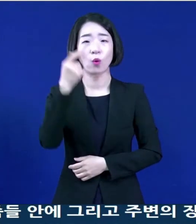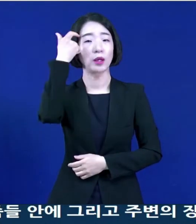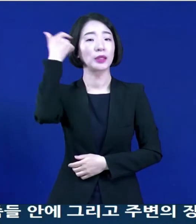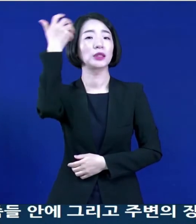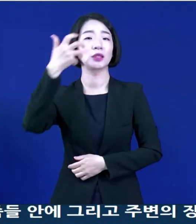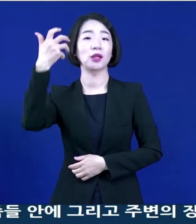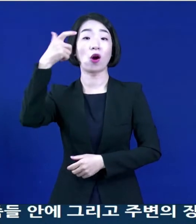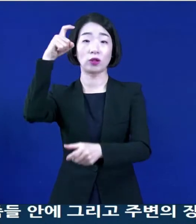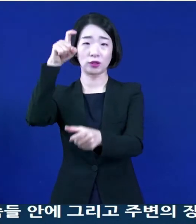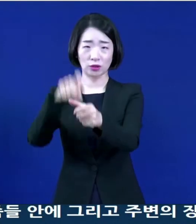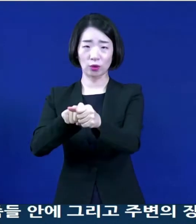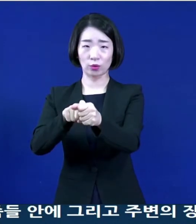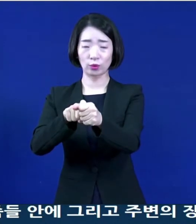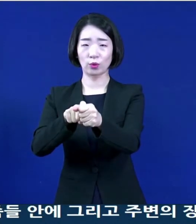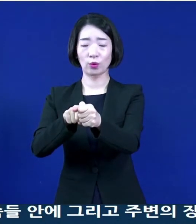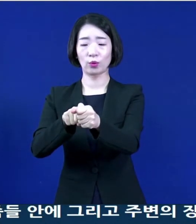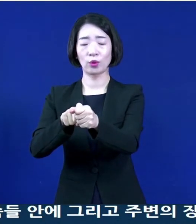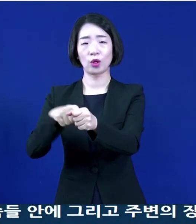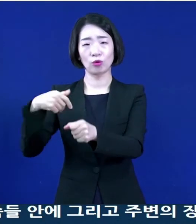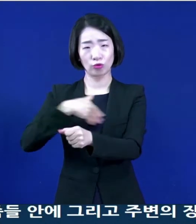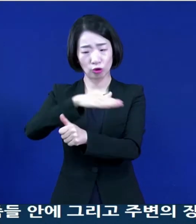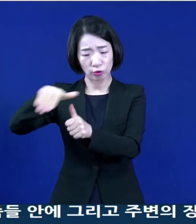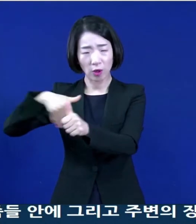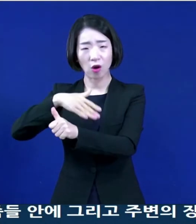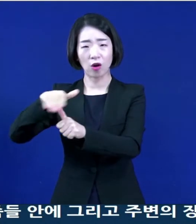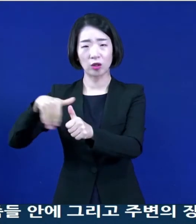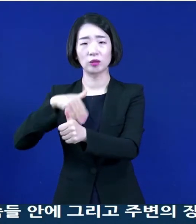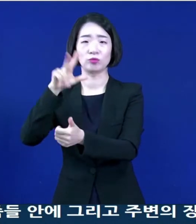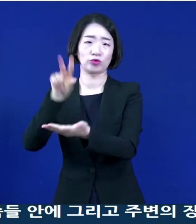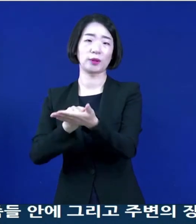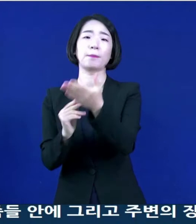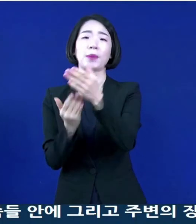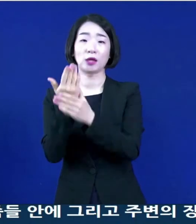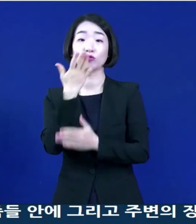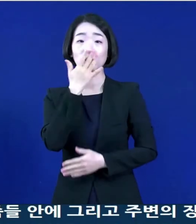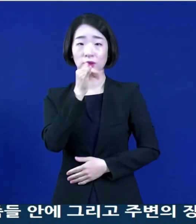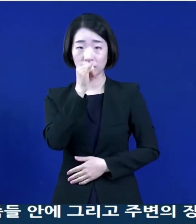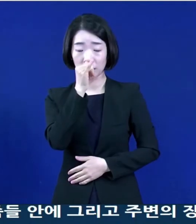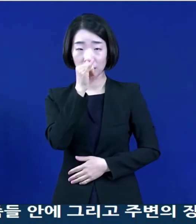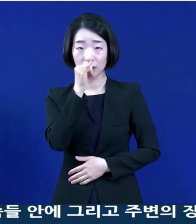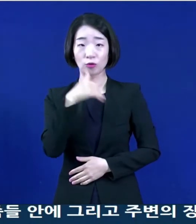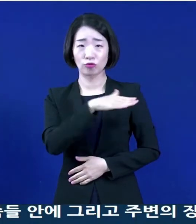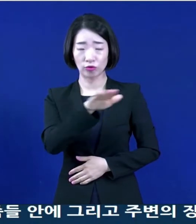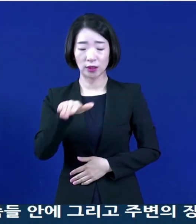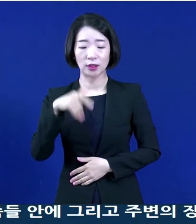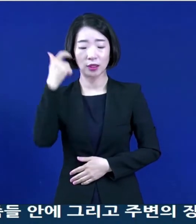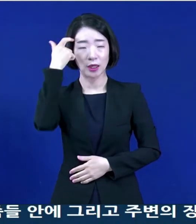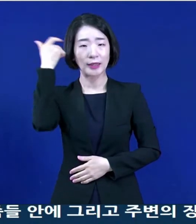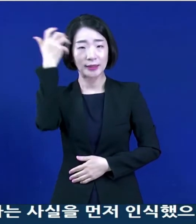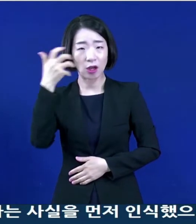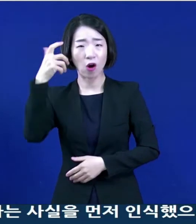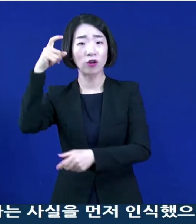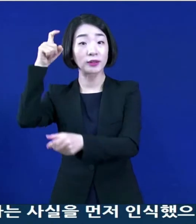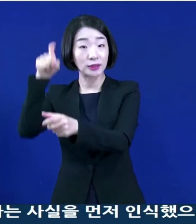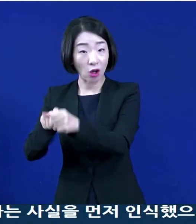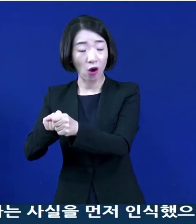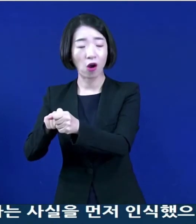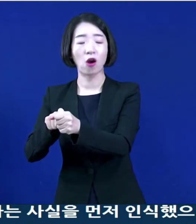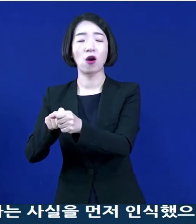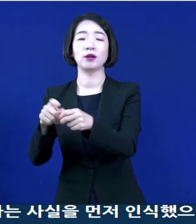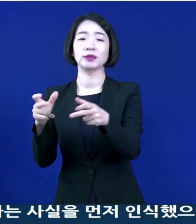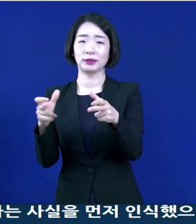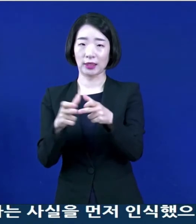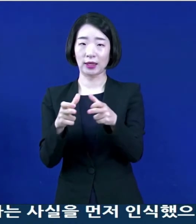더욱더 가까이 있습니다. 우리는 영적 장애인입니다. 누구나